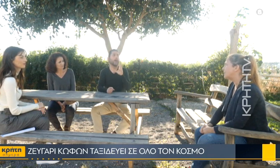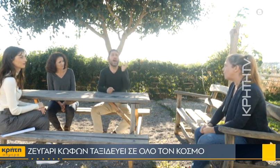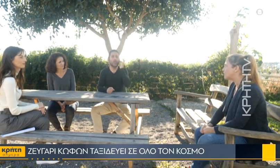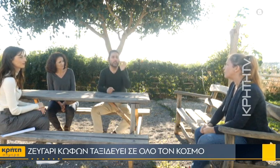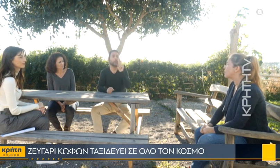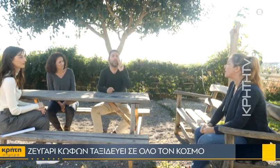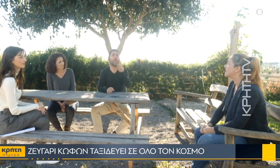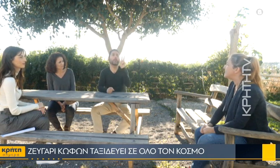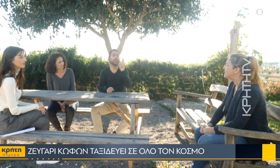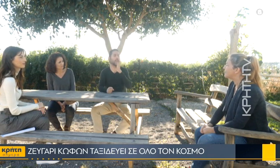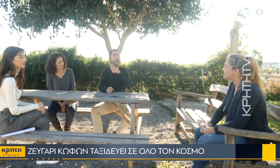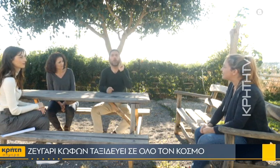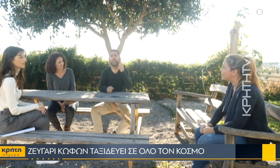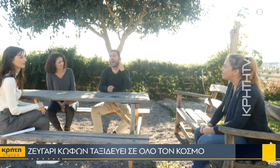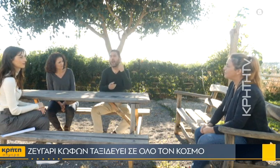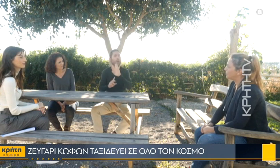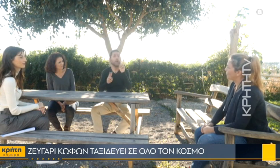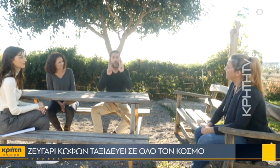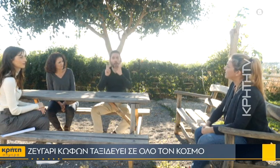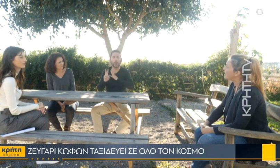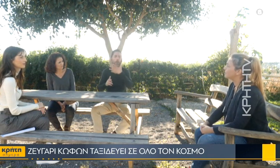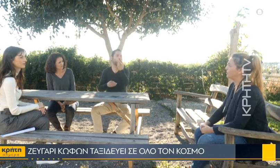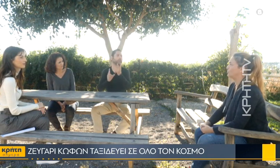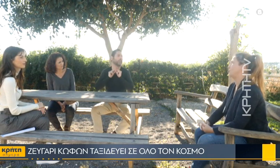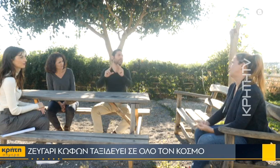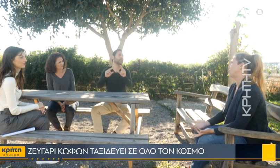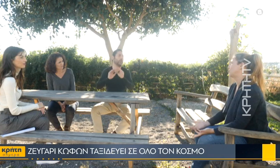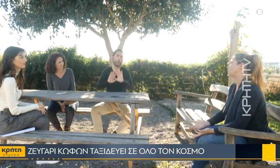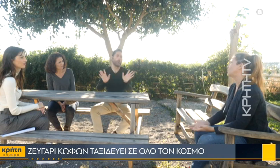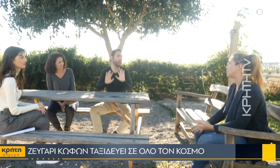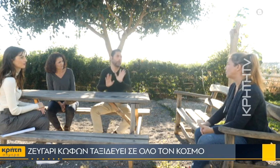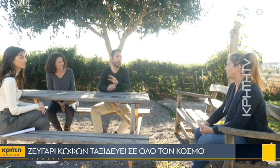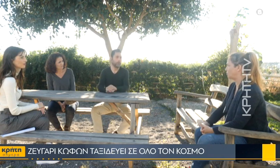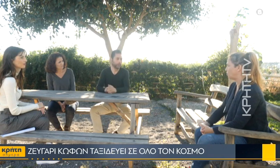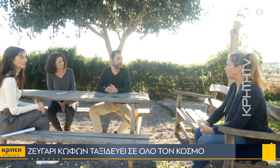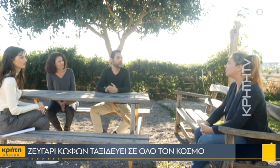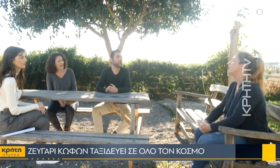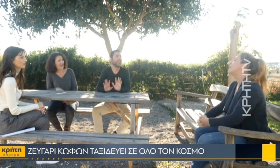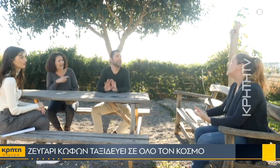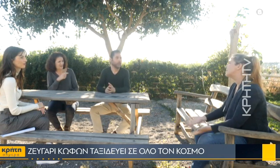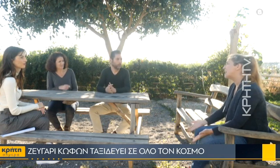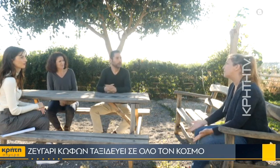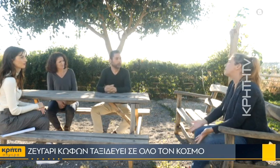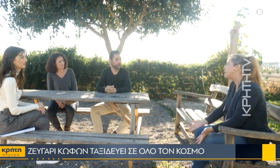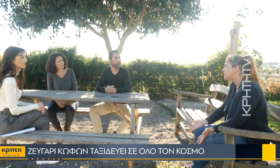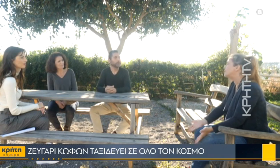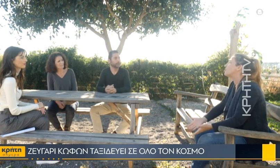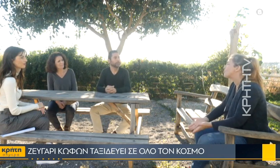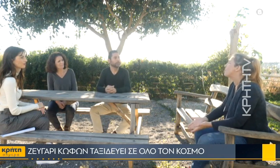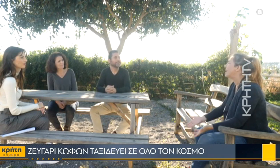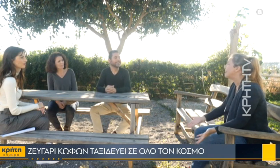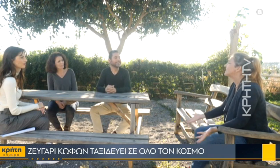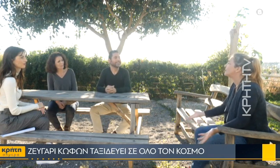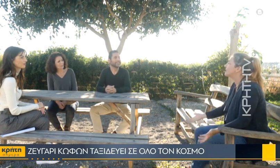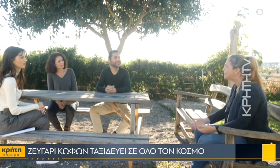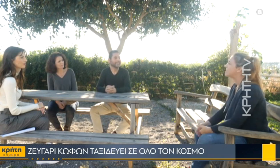νοηματική γλώσσα μπορεί να χτίσει αυτές τις γέφυρες επικοινωνίας ανάμεσα στους δύο κόσμους, τους ακούοντες και τους κοφούς. Είμαστε άνθρωποι ίσοι, το μόνο